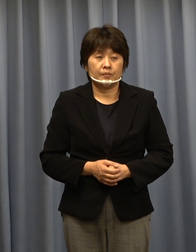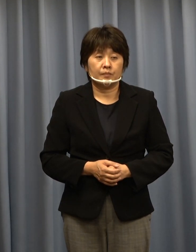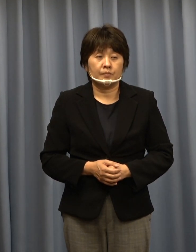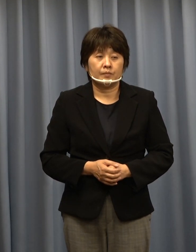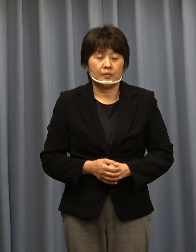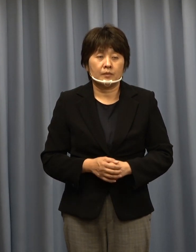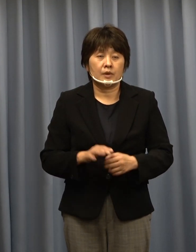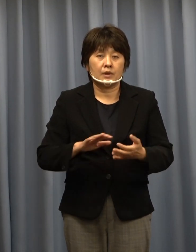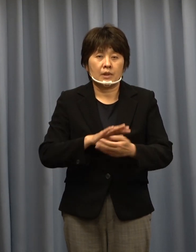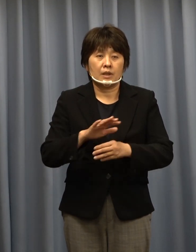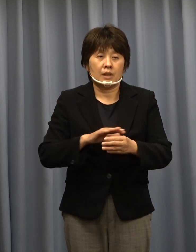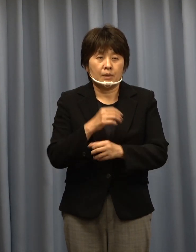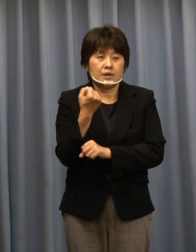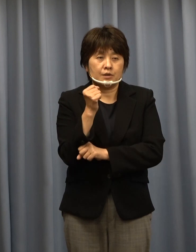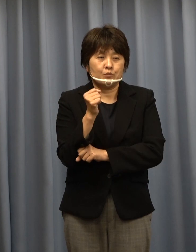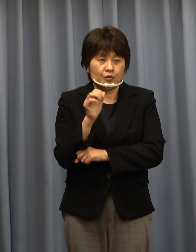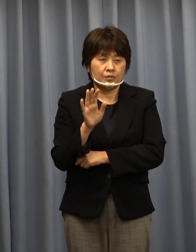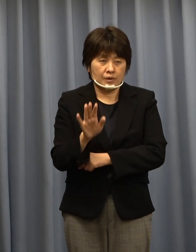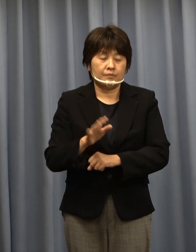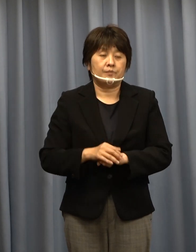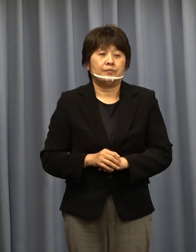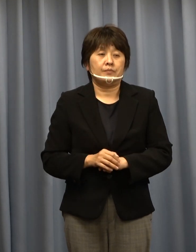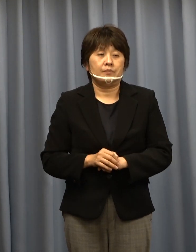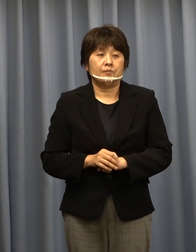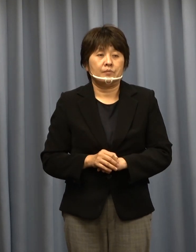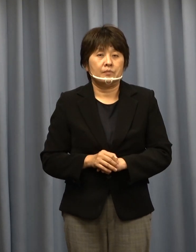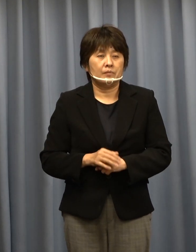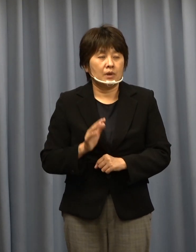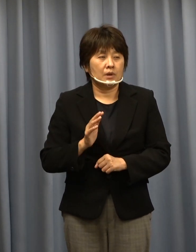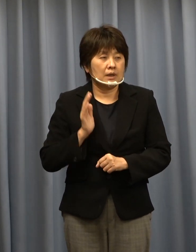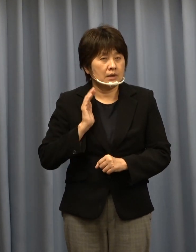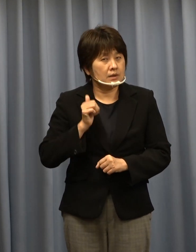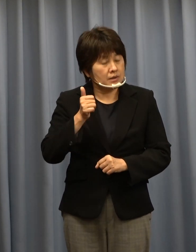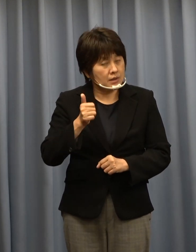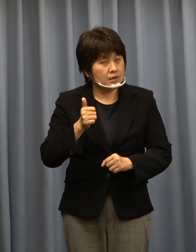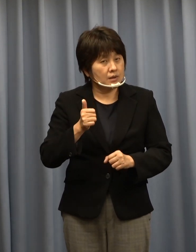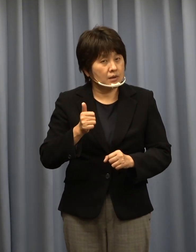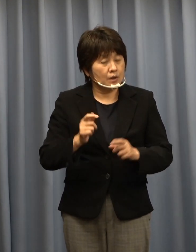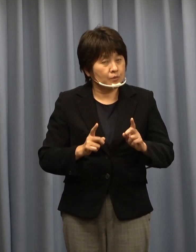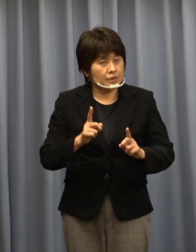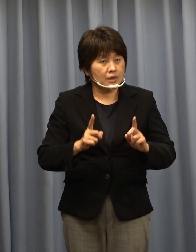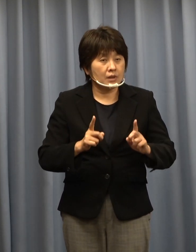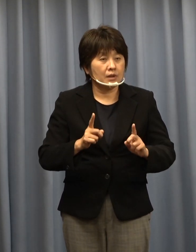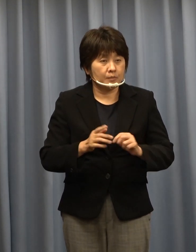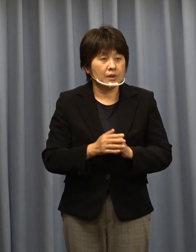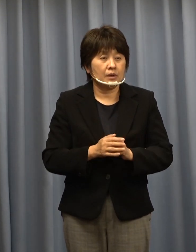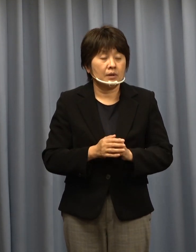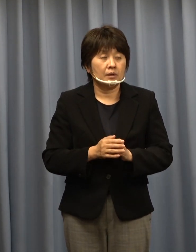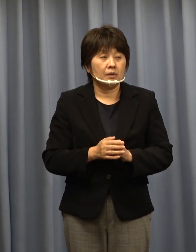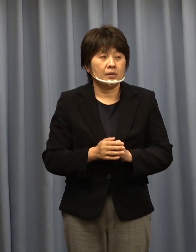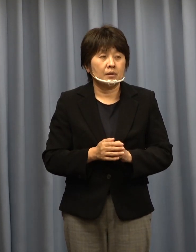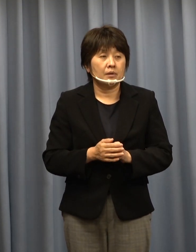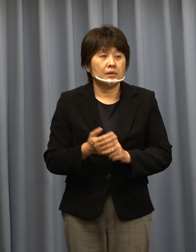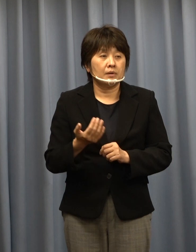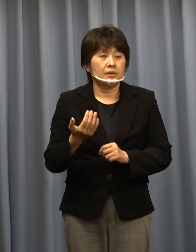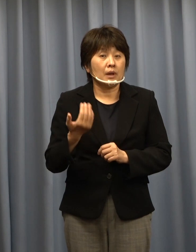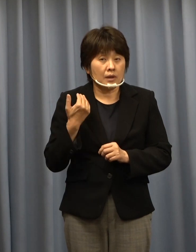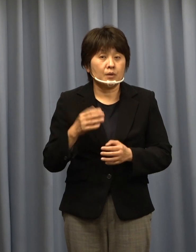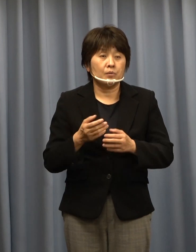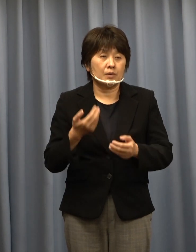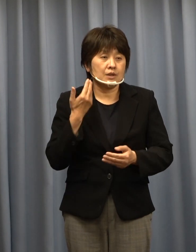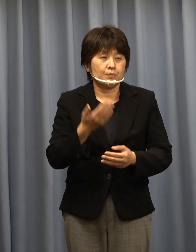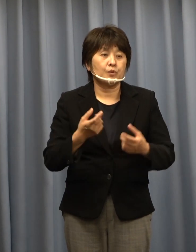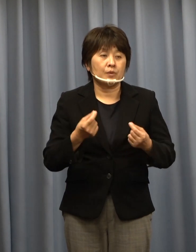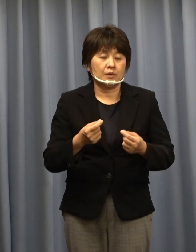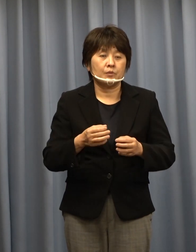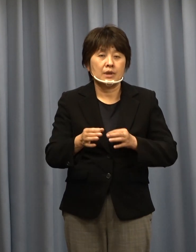朝日新聞の配布申します。これは知事か金井先生か、先ほどちょっと日経さんの質問にちょっと関連するんですけれども、